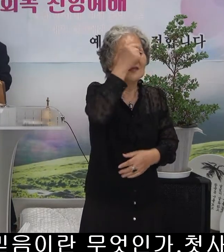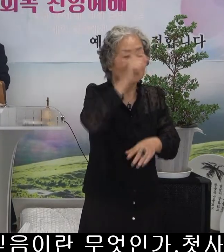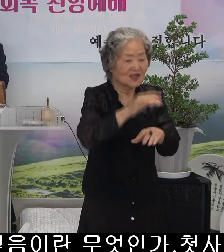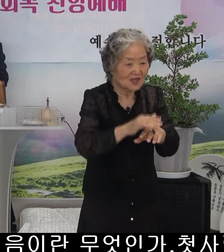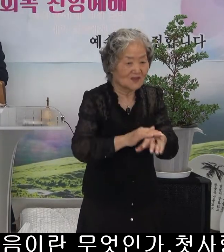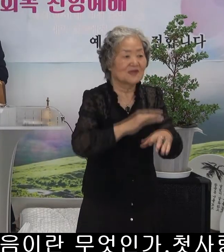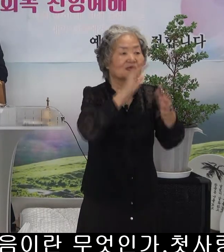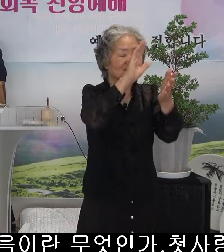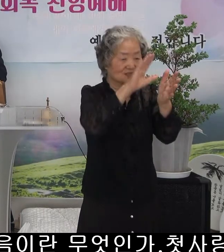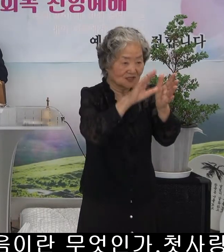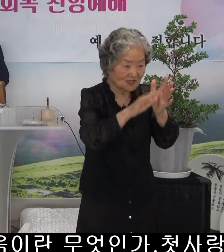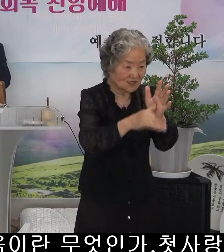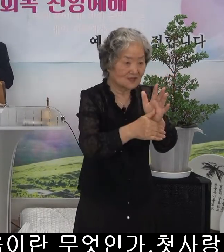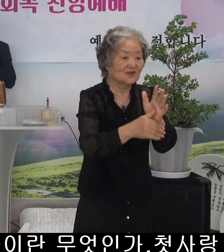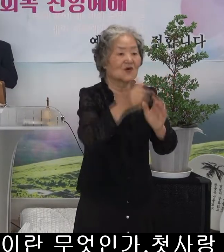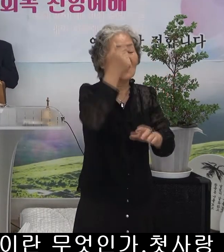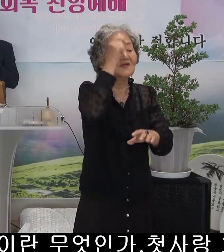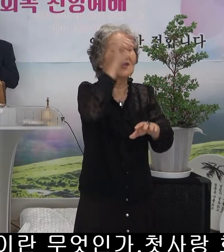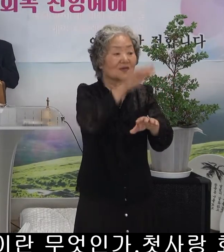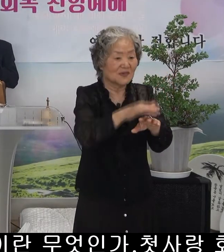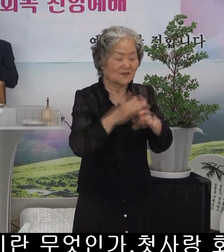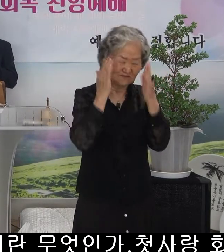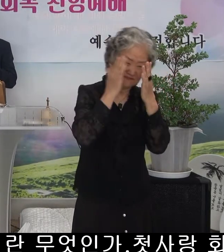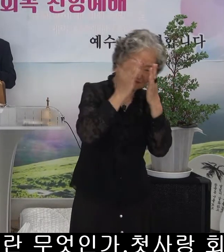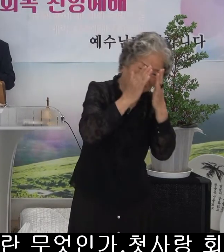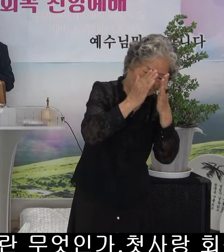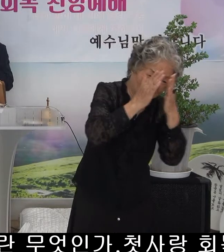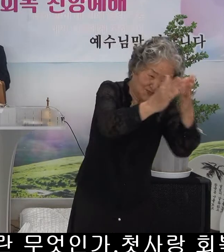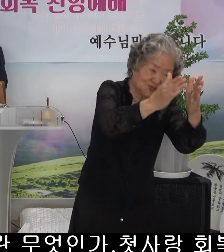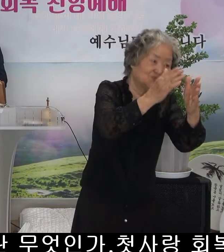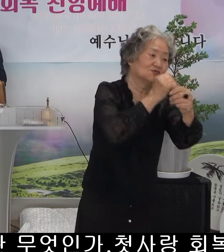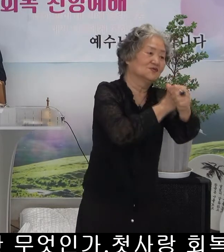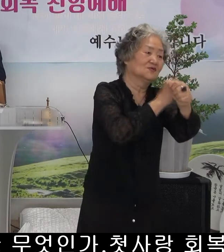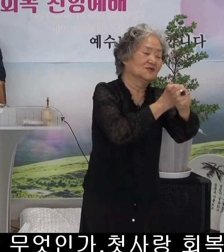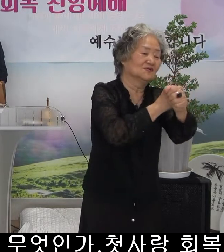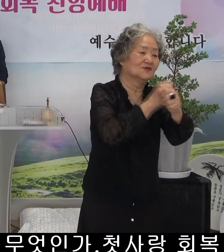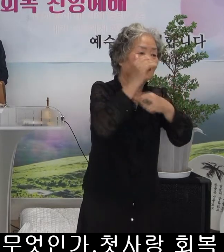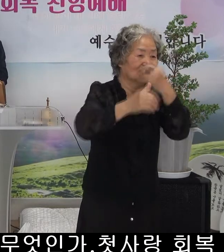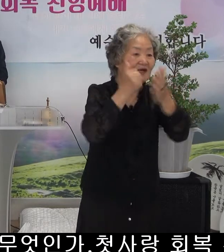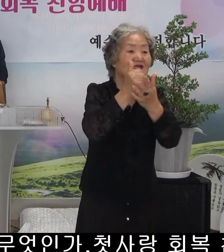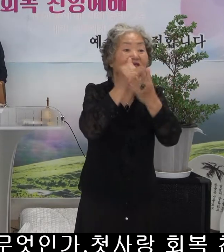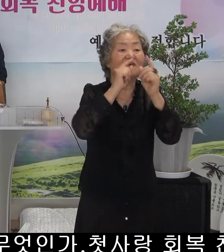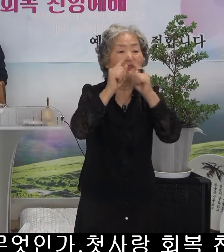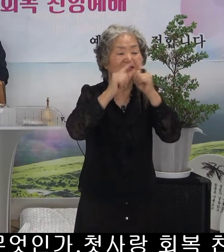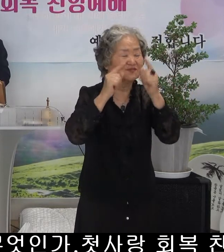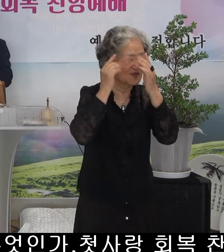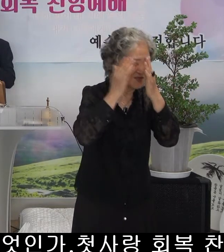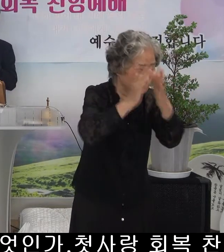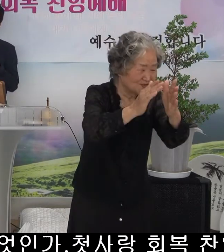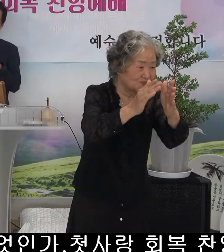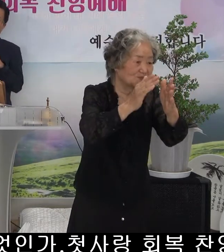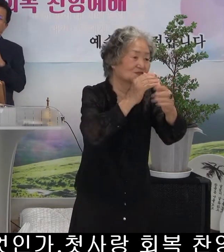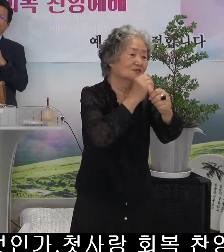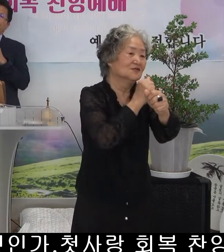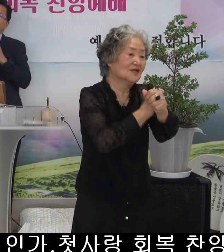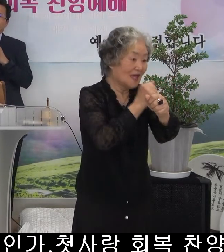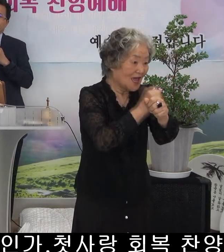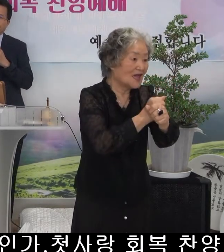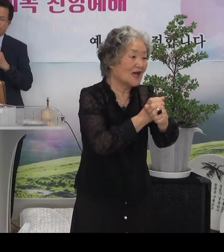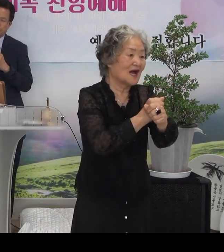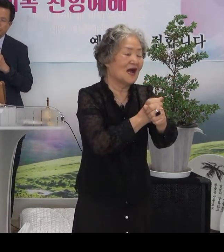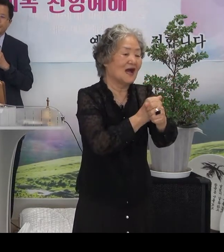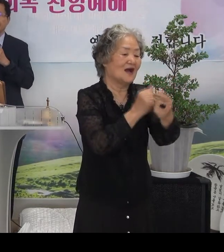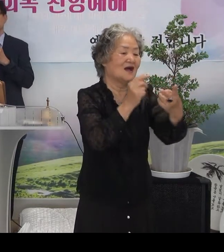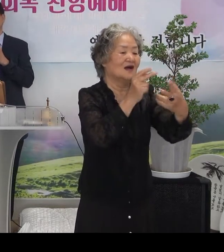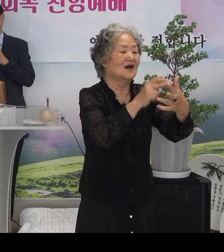시간이라 할지라도 예배에 집중을 하시고 하나님의 말씀에 집중하게 되면 이 아벨처럼 성공하는 예배자의 반열에서